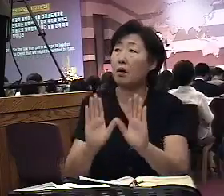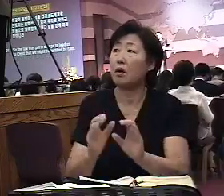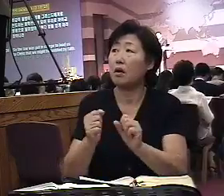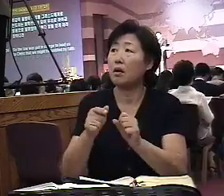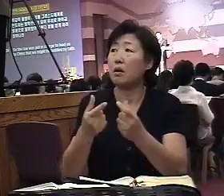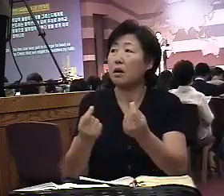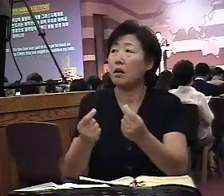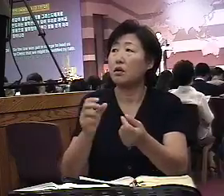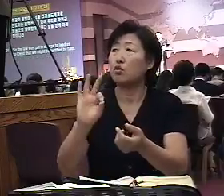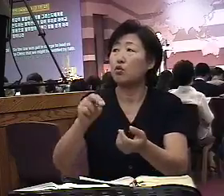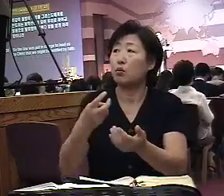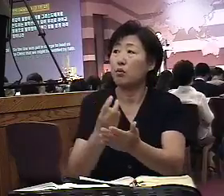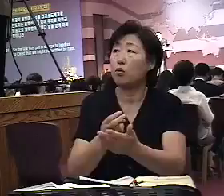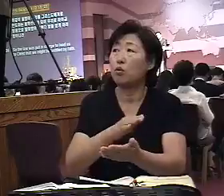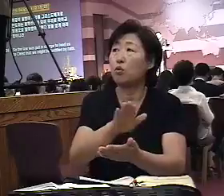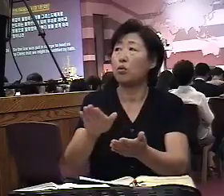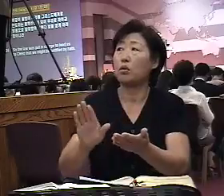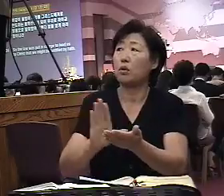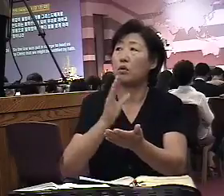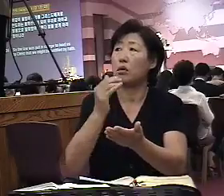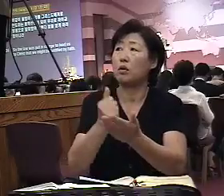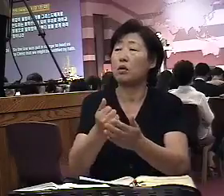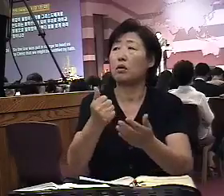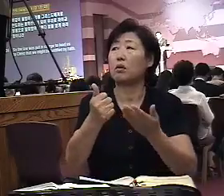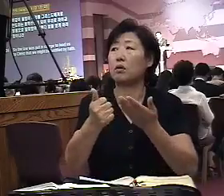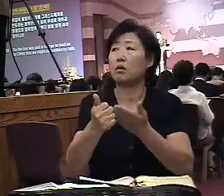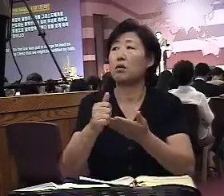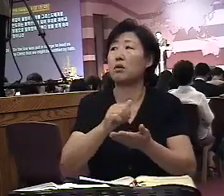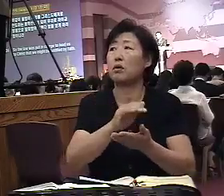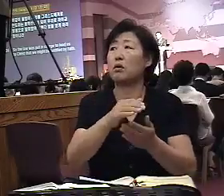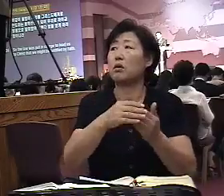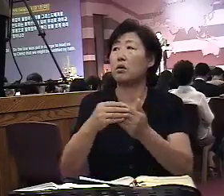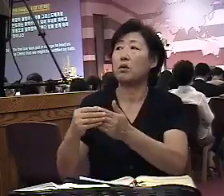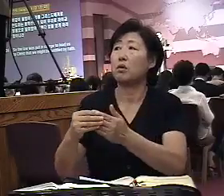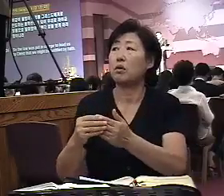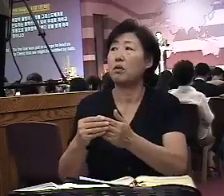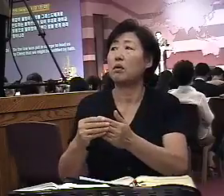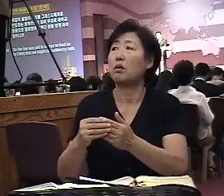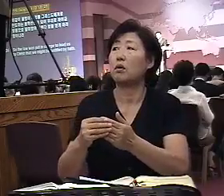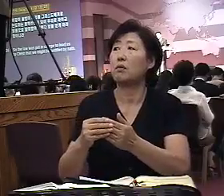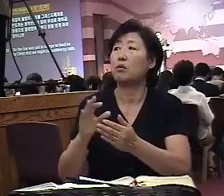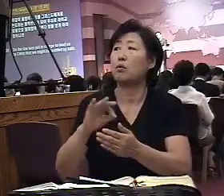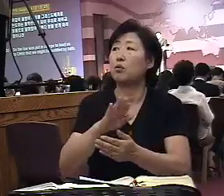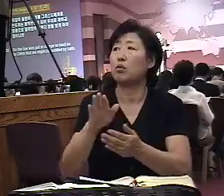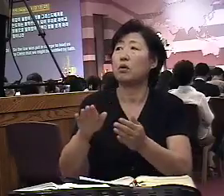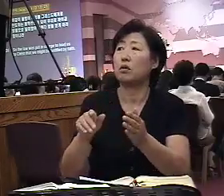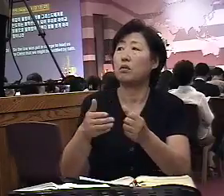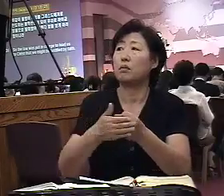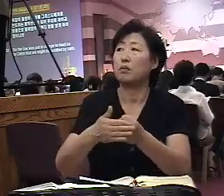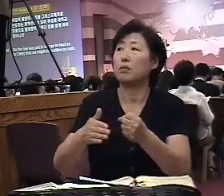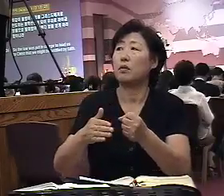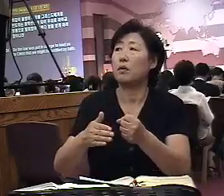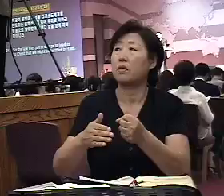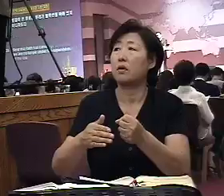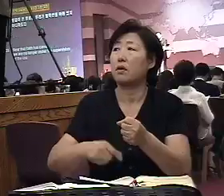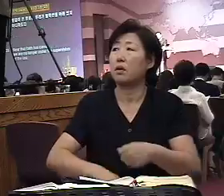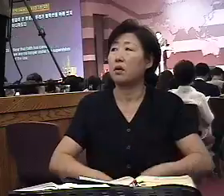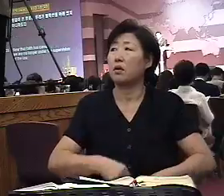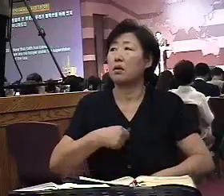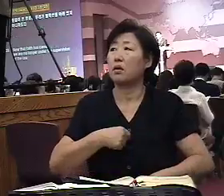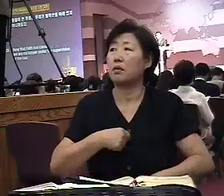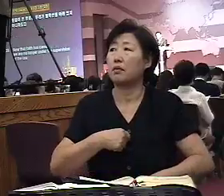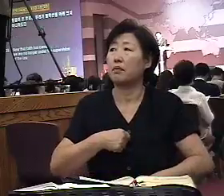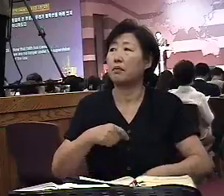우리를 그리스도에게로 인도하는 공학 선생이 되어 우리로 하여금 믿음으로 말미암아 의롭다함을 얻게 하려 합니다.